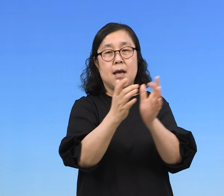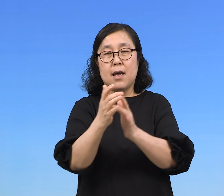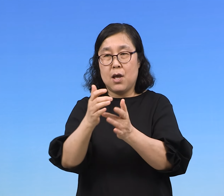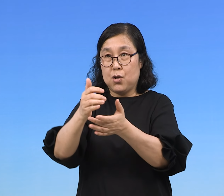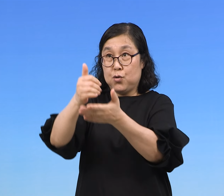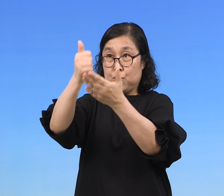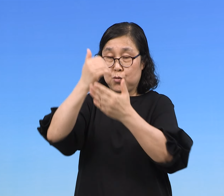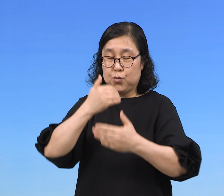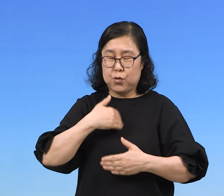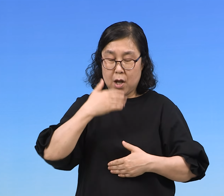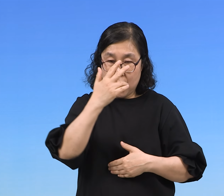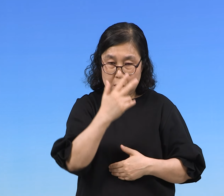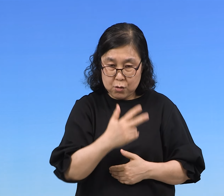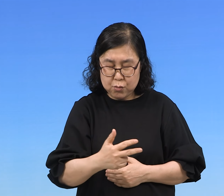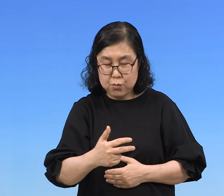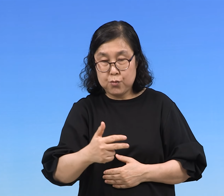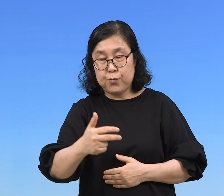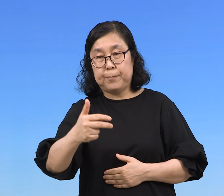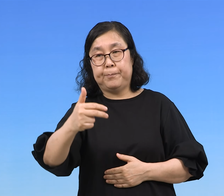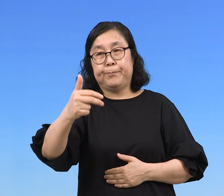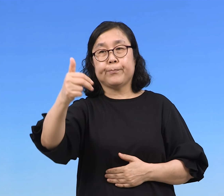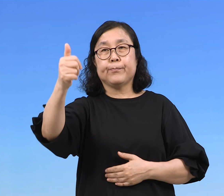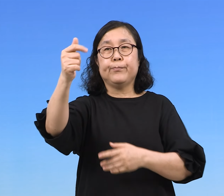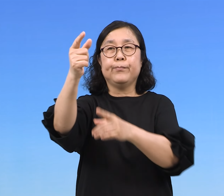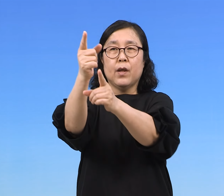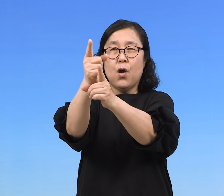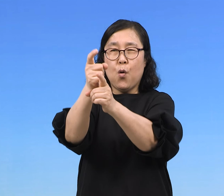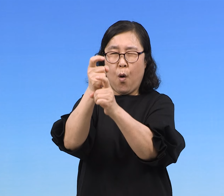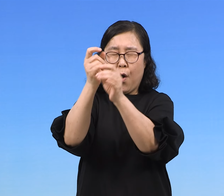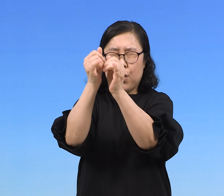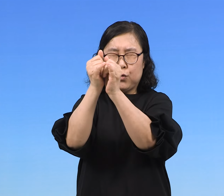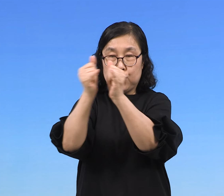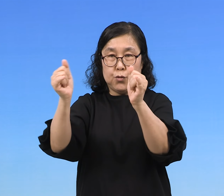기다렸네 예수 내 주,